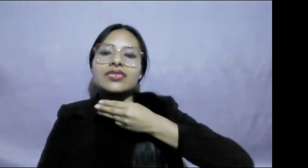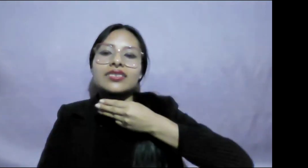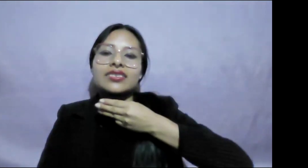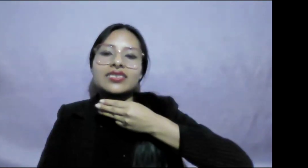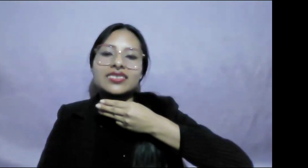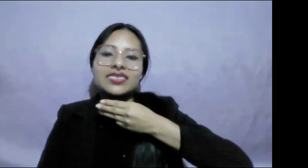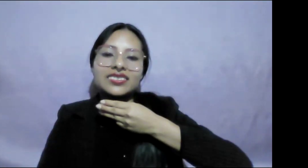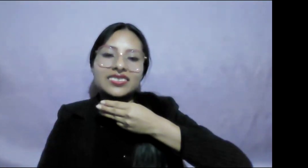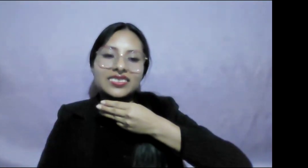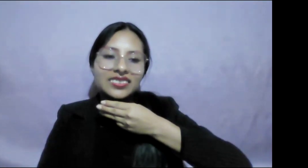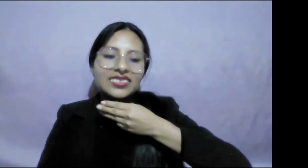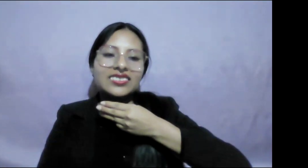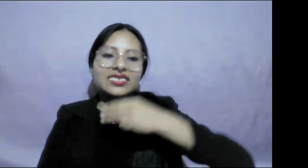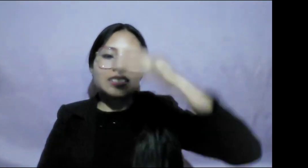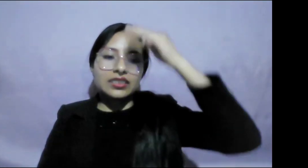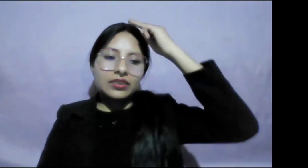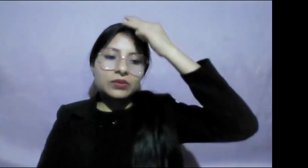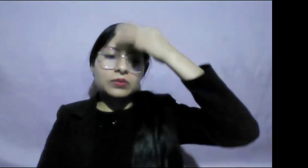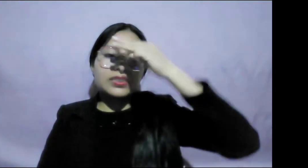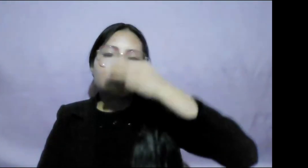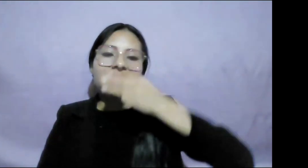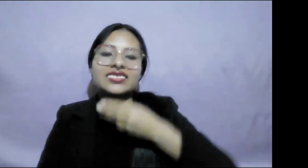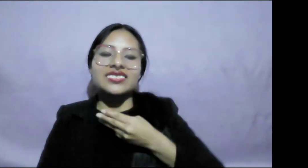maich muy